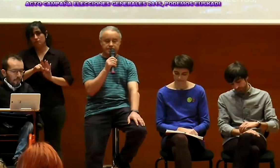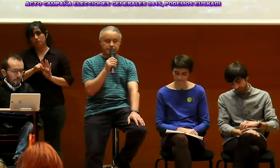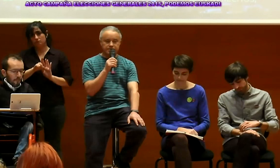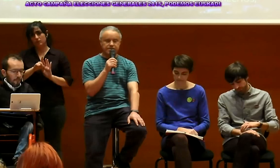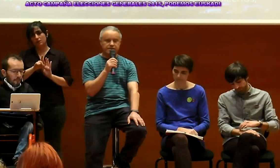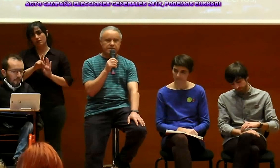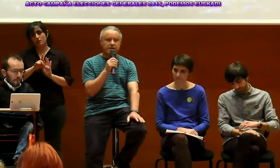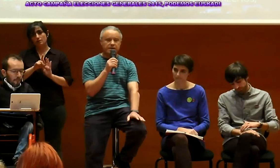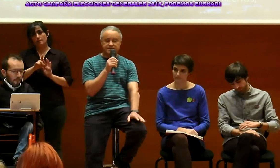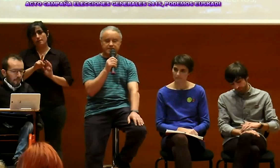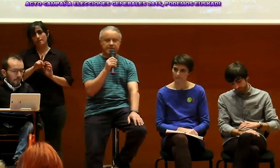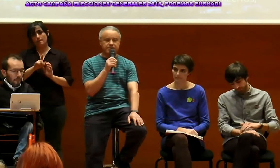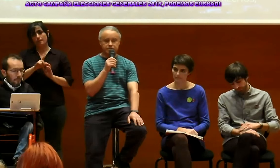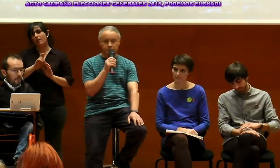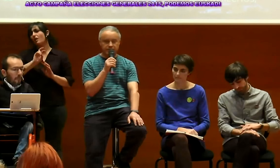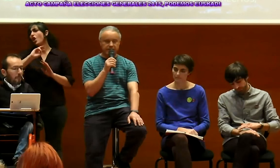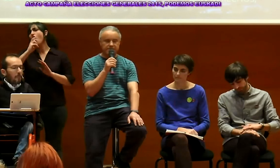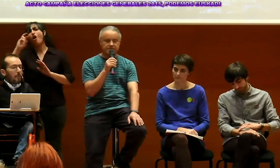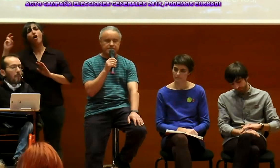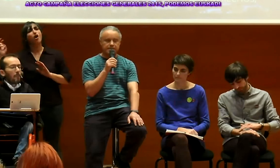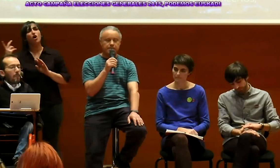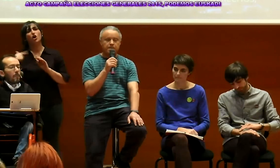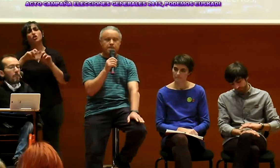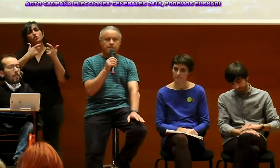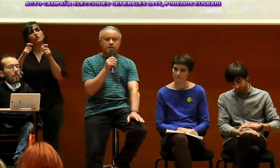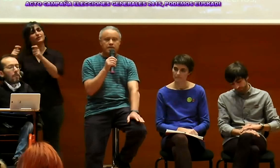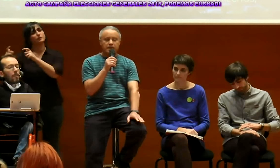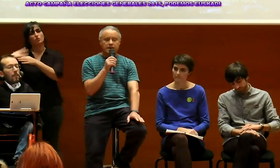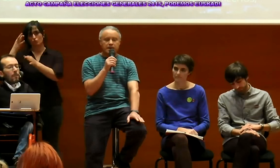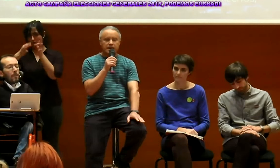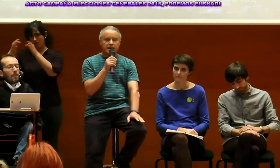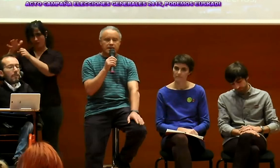en otros estamentos judiciales.